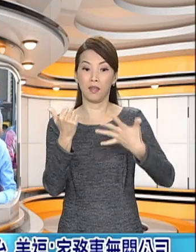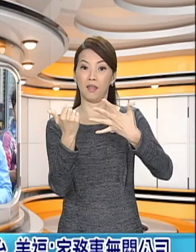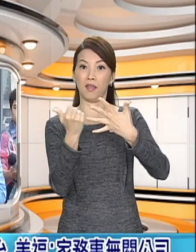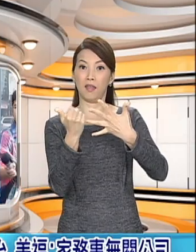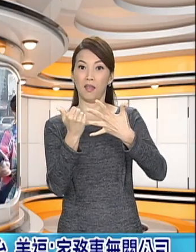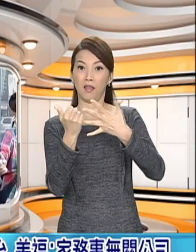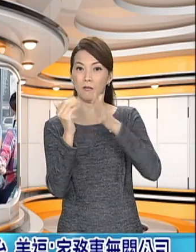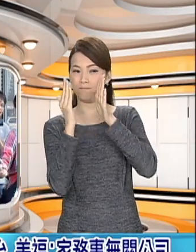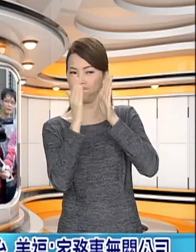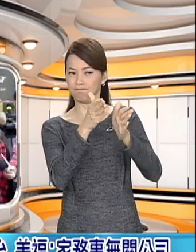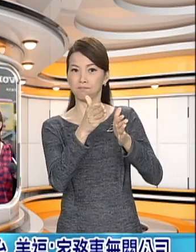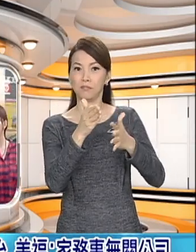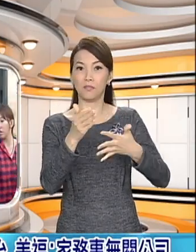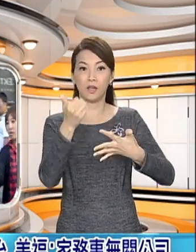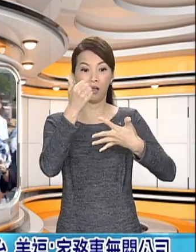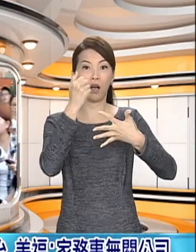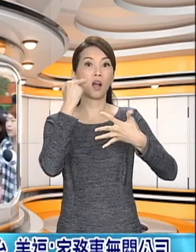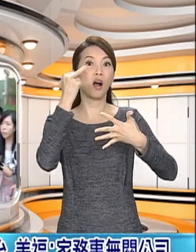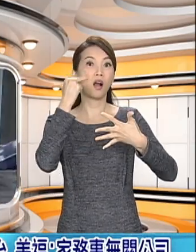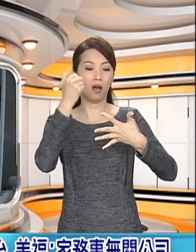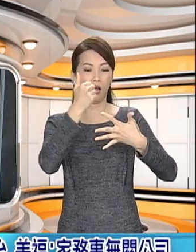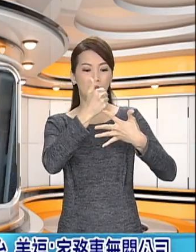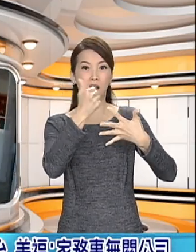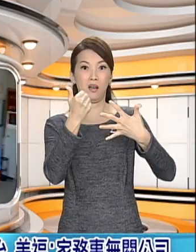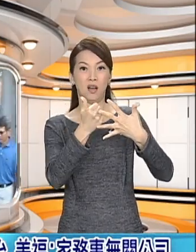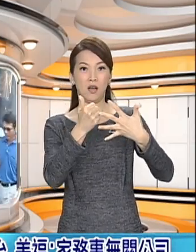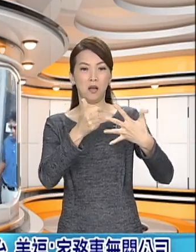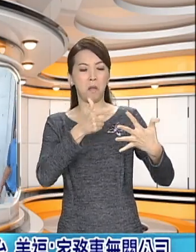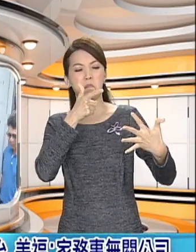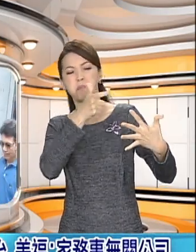了老二老三之后引弹自杀坠楼。